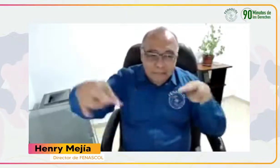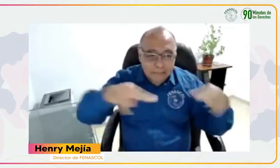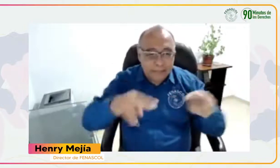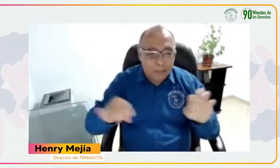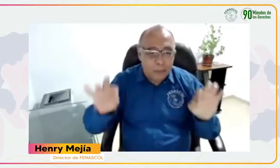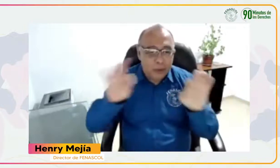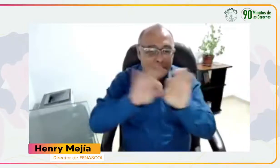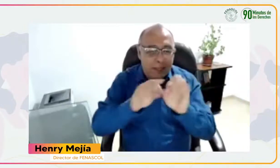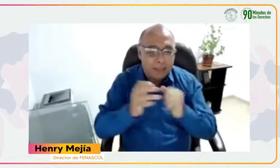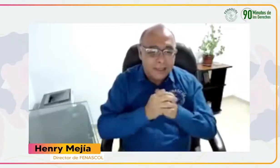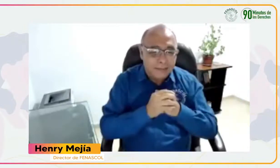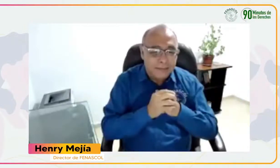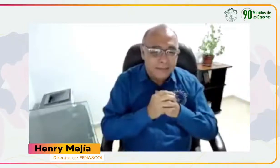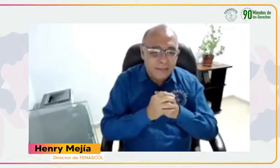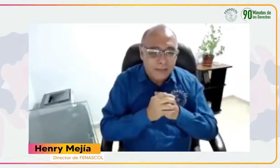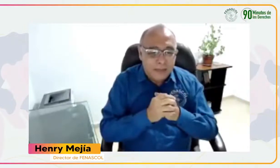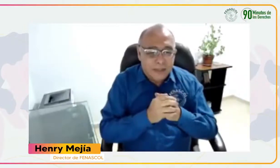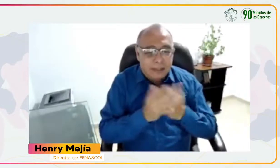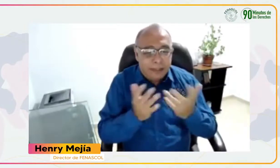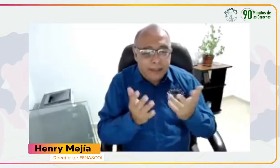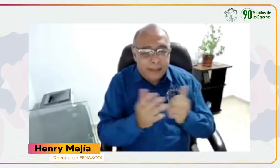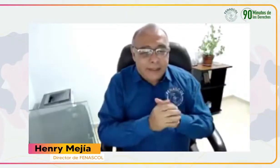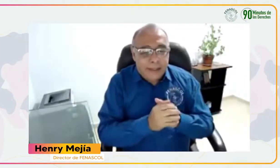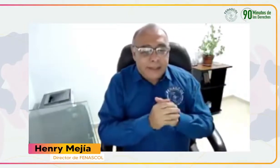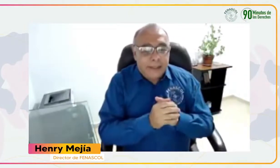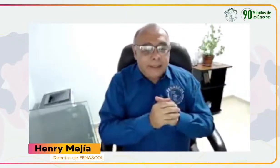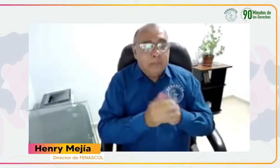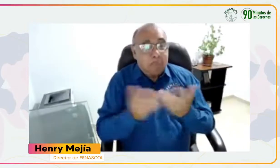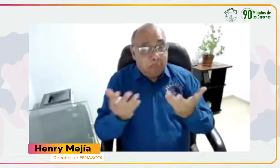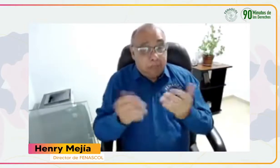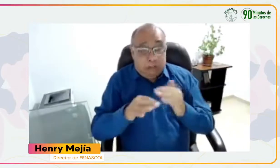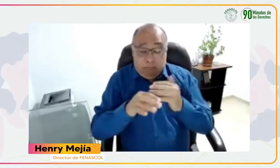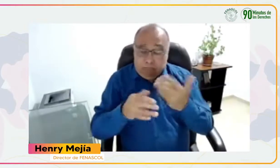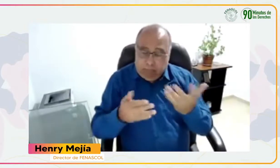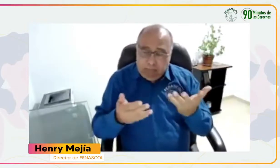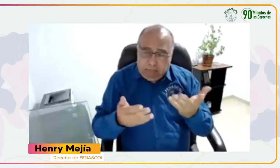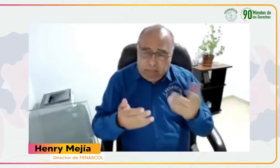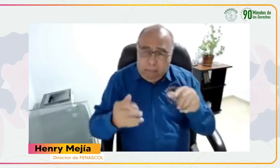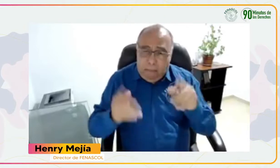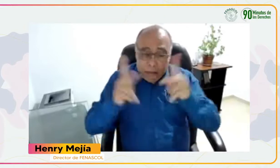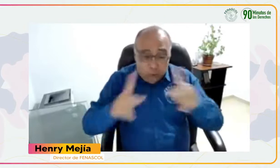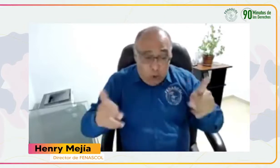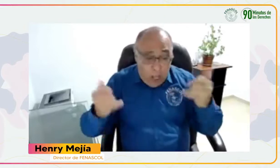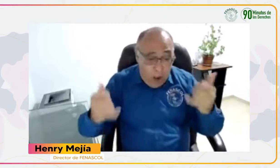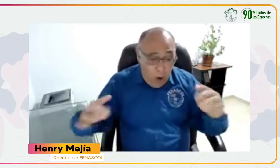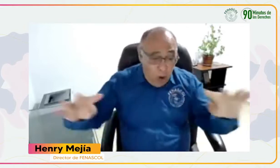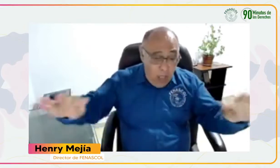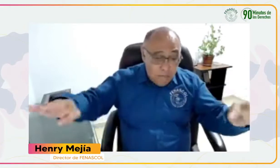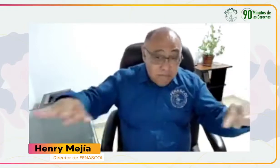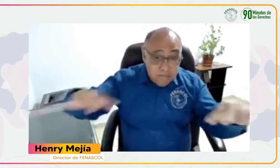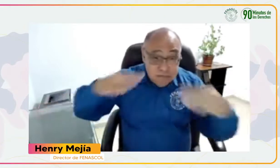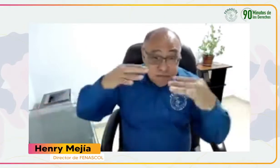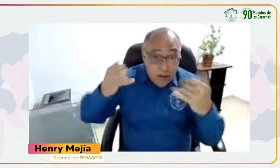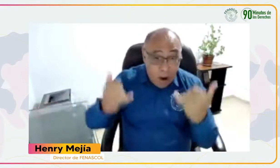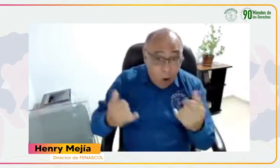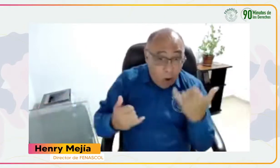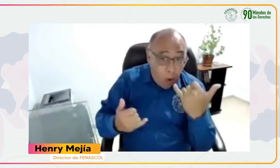etnoeducadoras, también hay comunicadoras sociales y por lo tanto tenemos diferentes perspectivas y puntos de vista. En